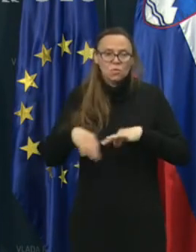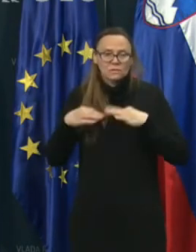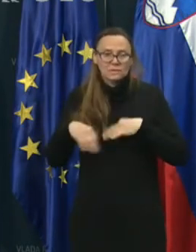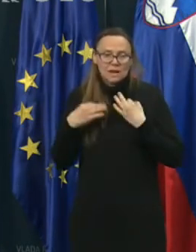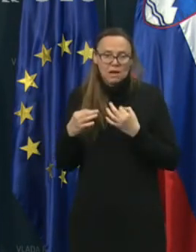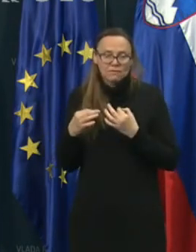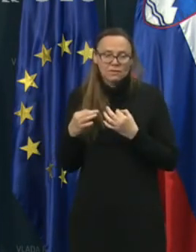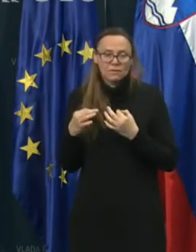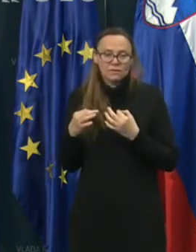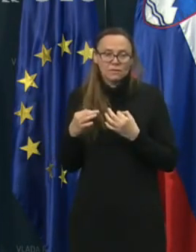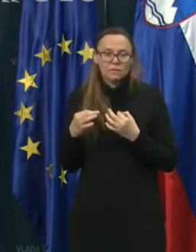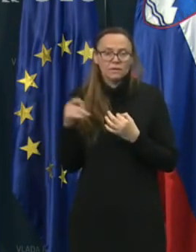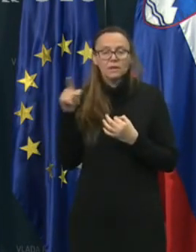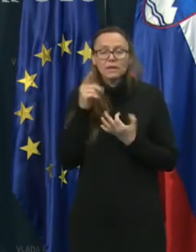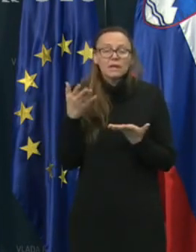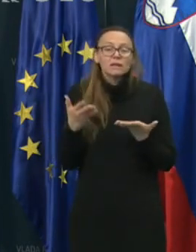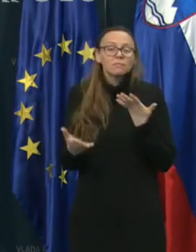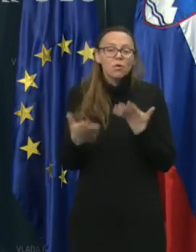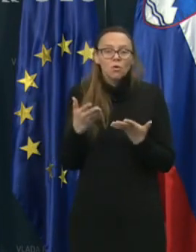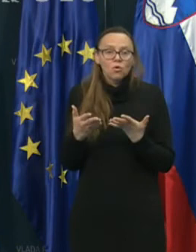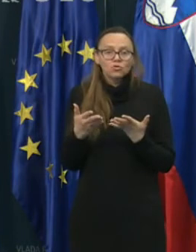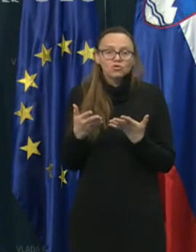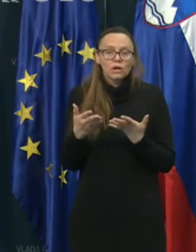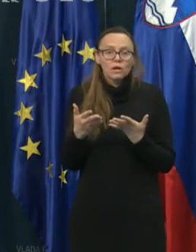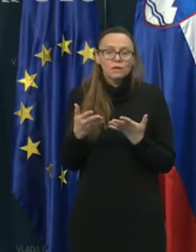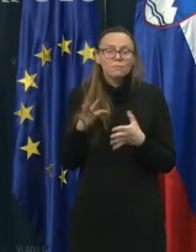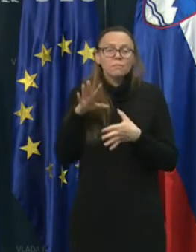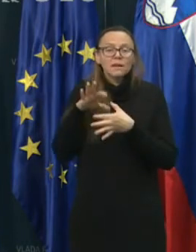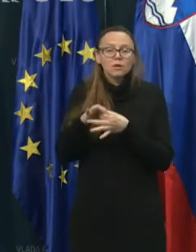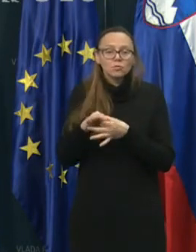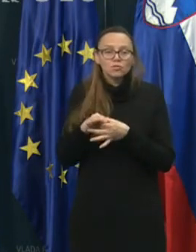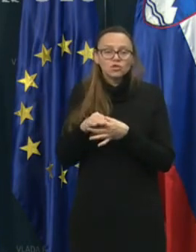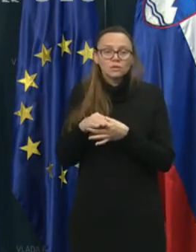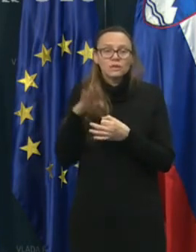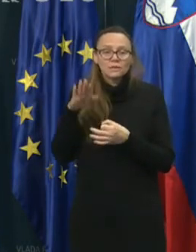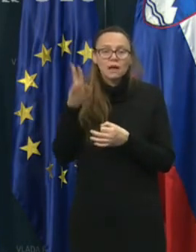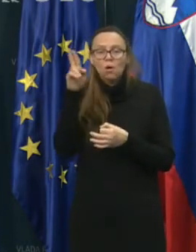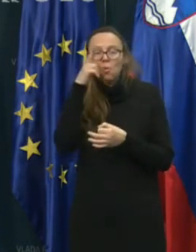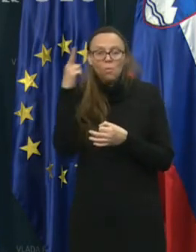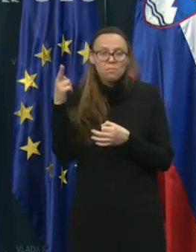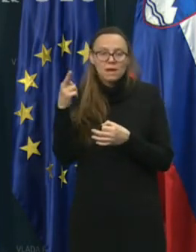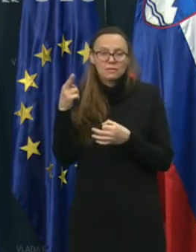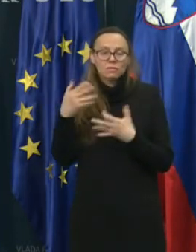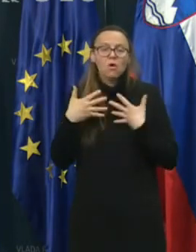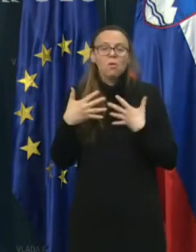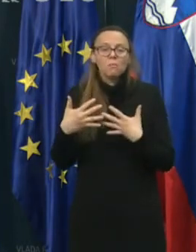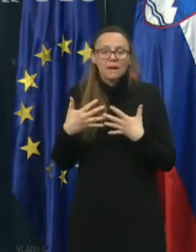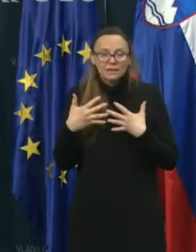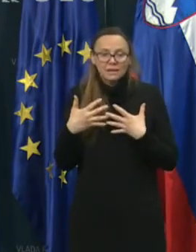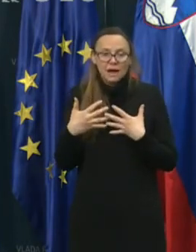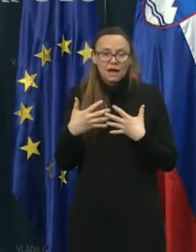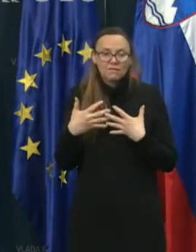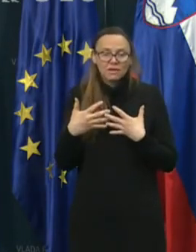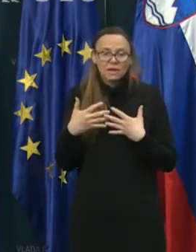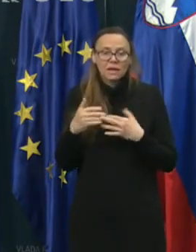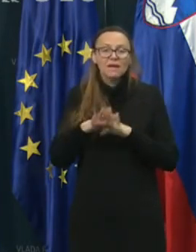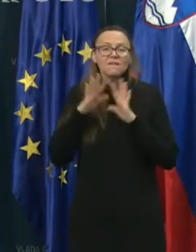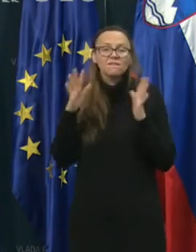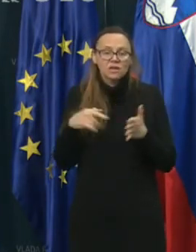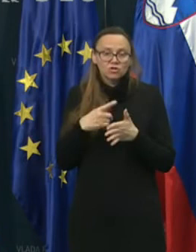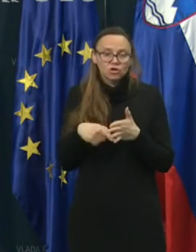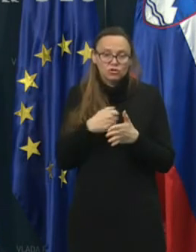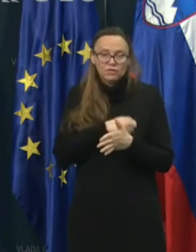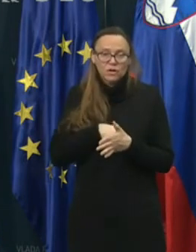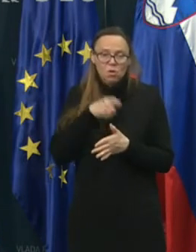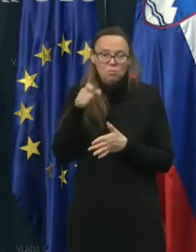zdraviti in morda in predvsem priključiti na umetno predihavanje veliko večje število